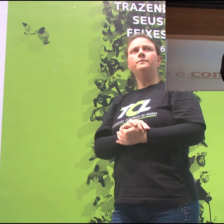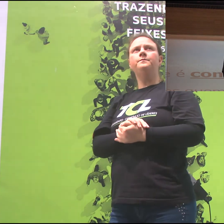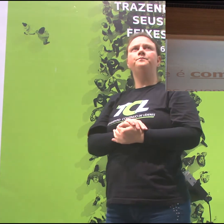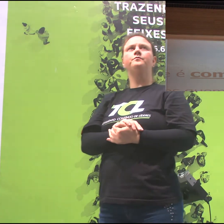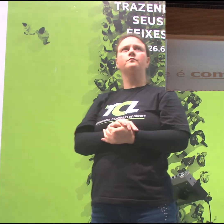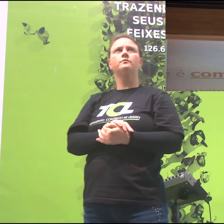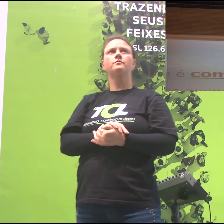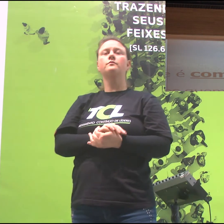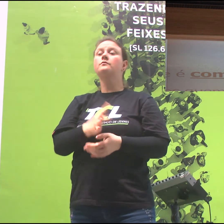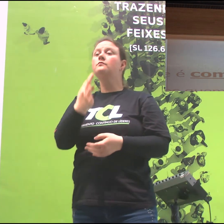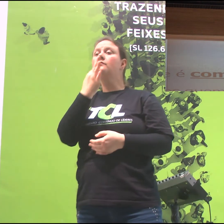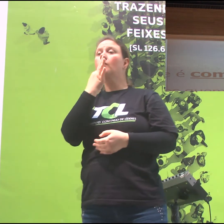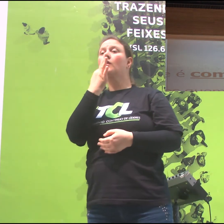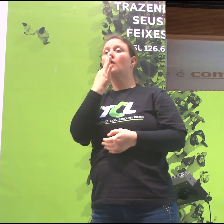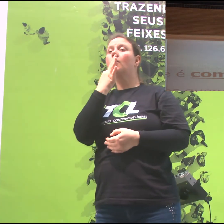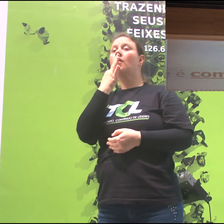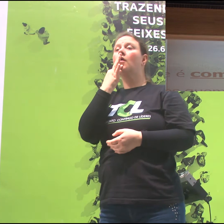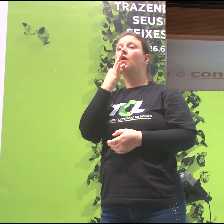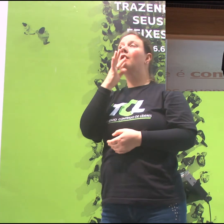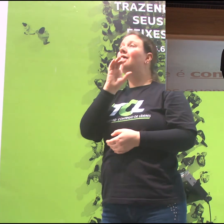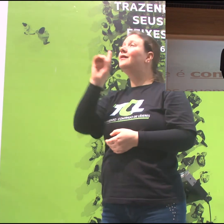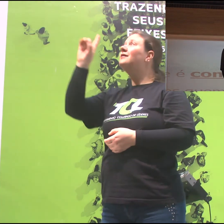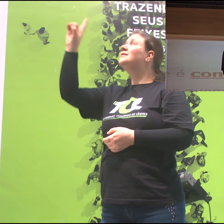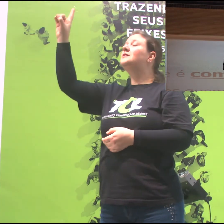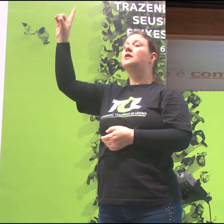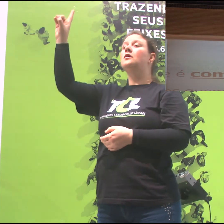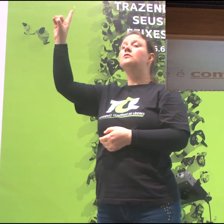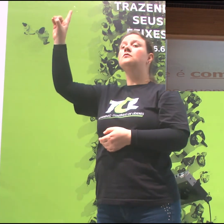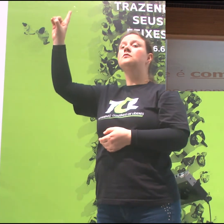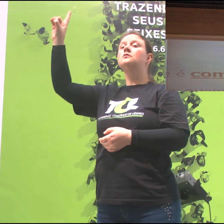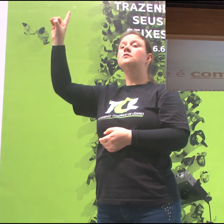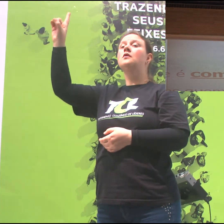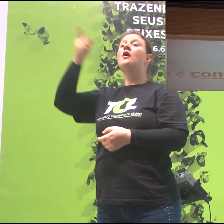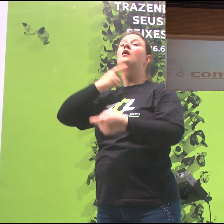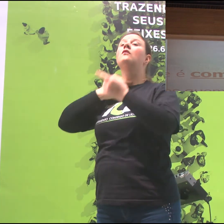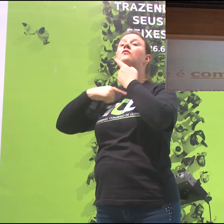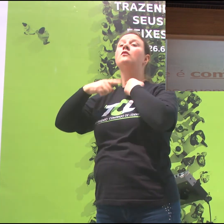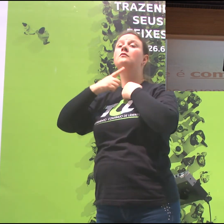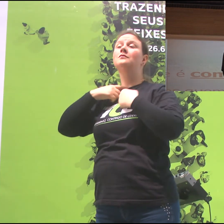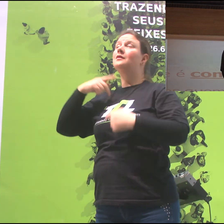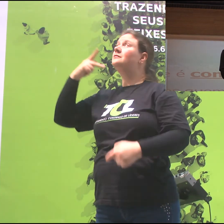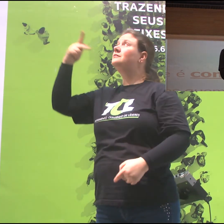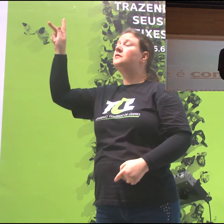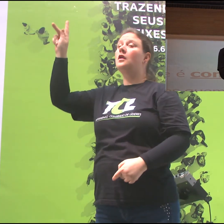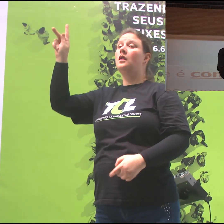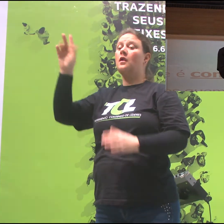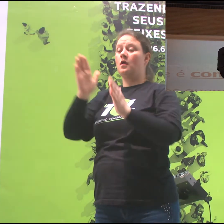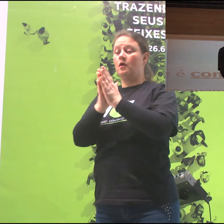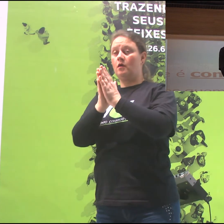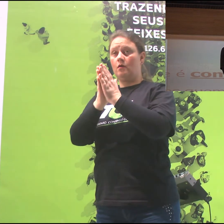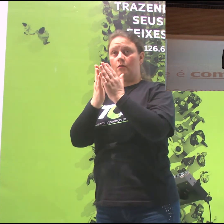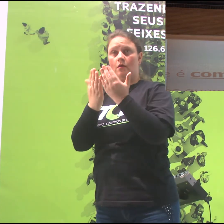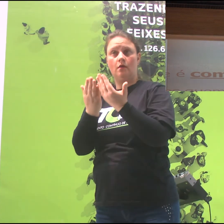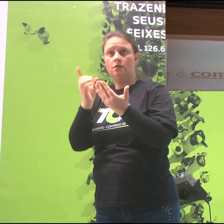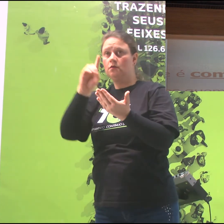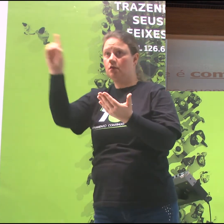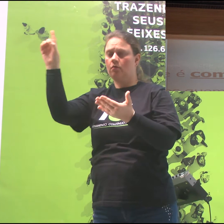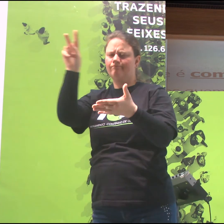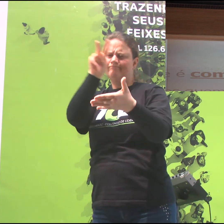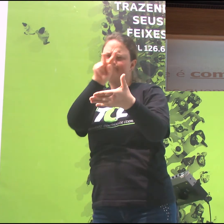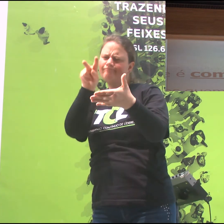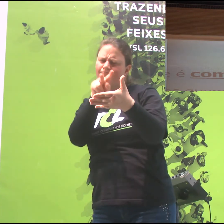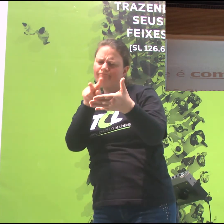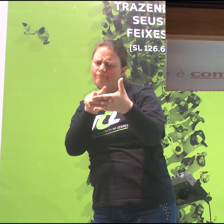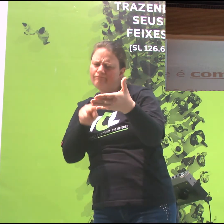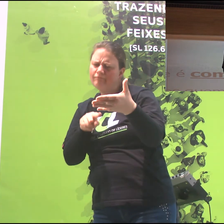também. Conhecemos quem é Deus nas Escrituras, conhecemos a vontade de Deus pelas Escrituras. Então, quando